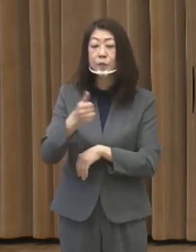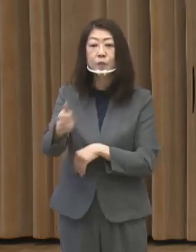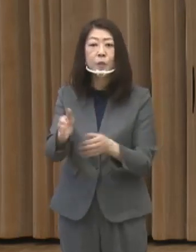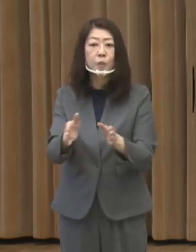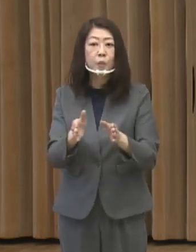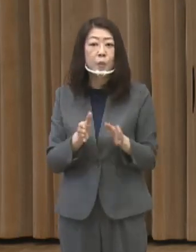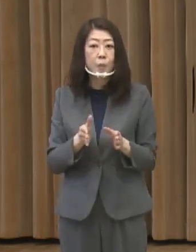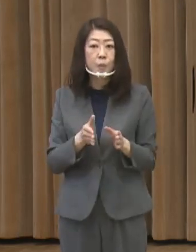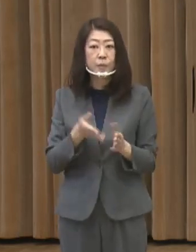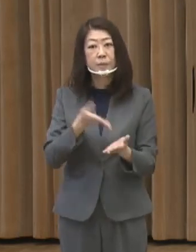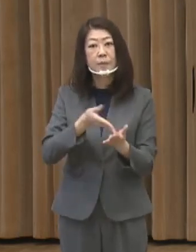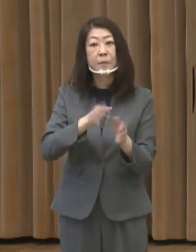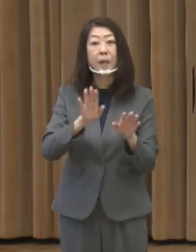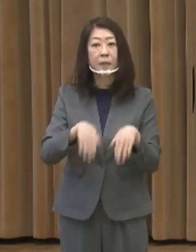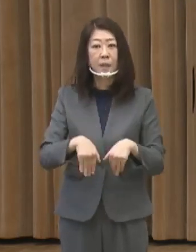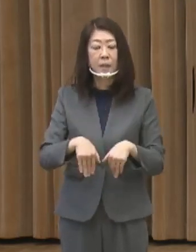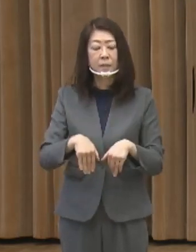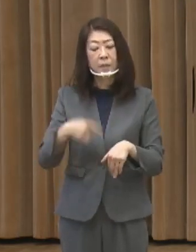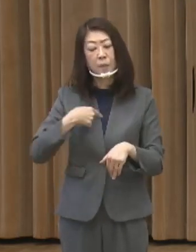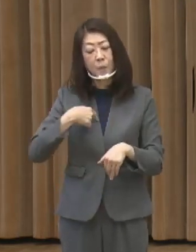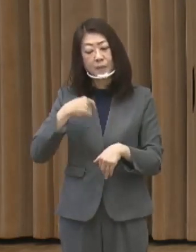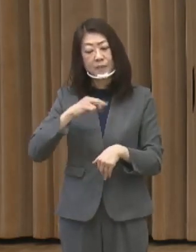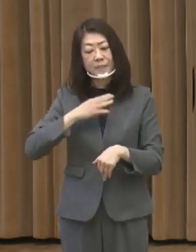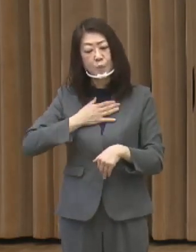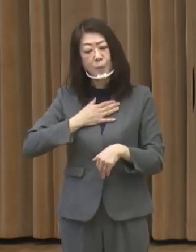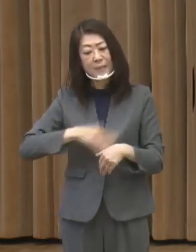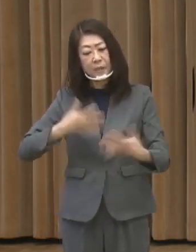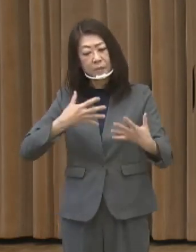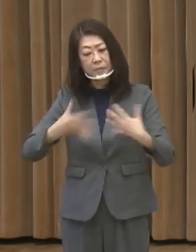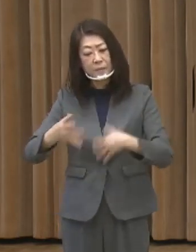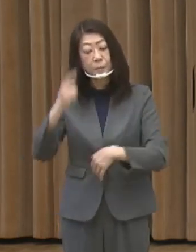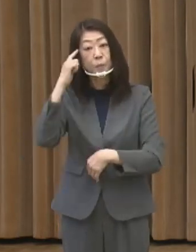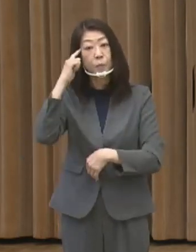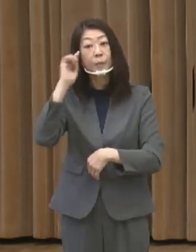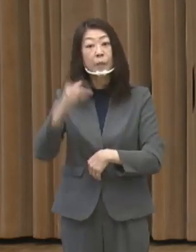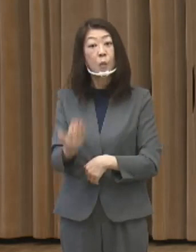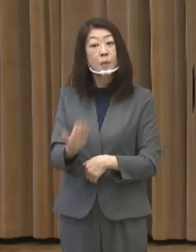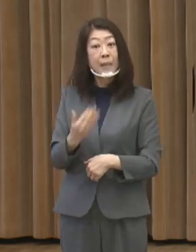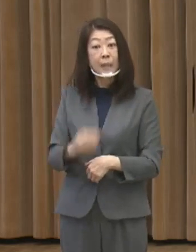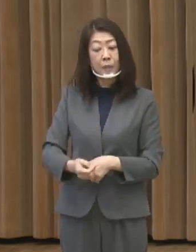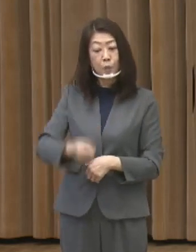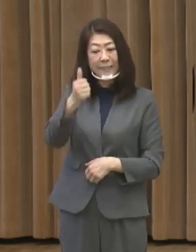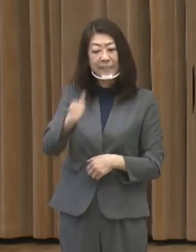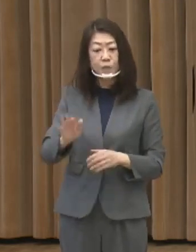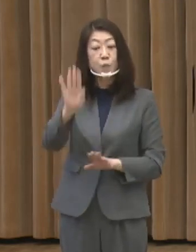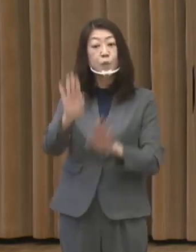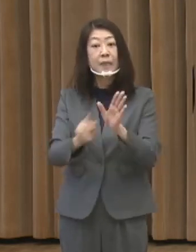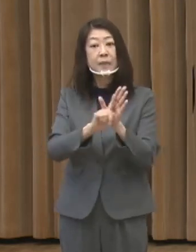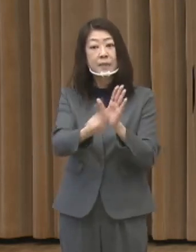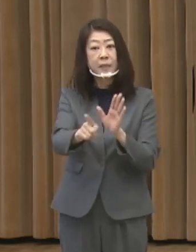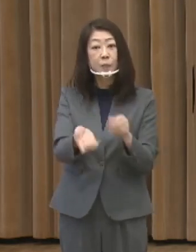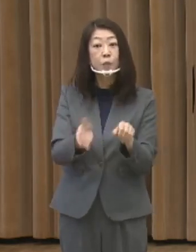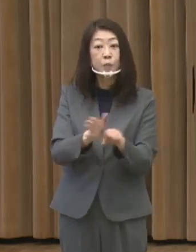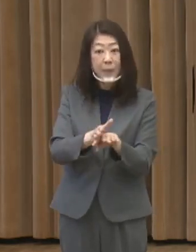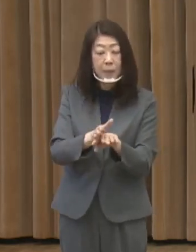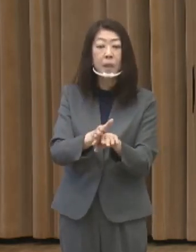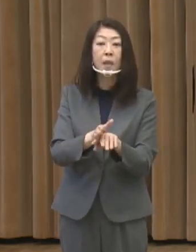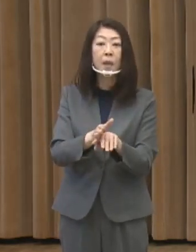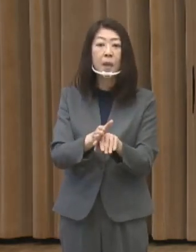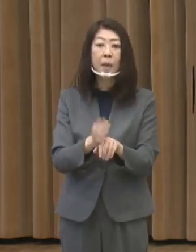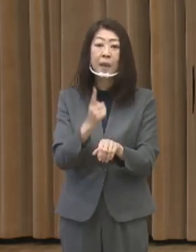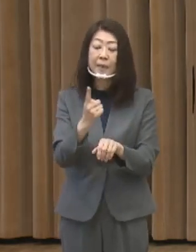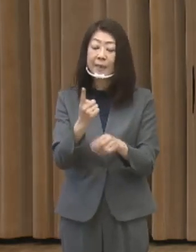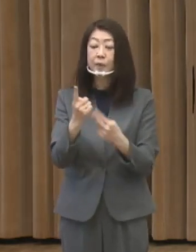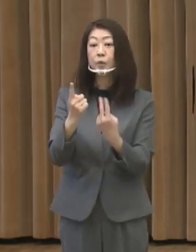私の認識がちょっとずれてるかもしれないんですけども、前回の緊急事態宣言の時も含めて1都3県の間